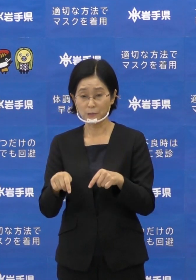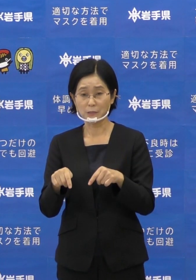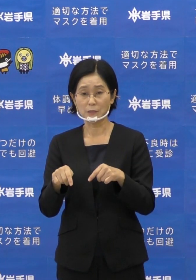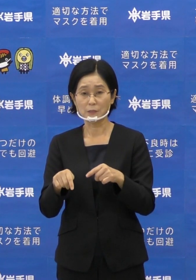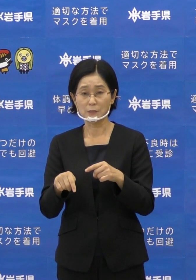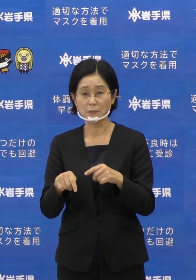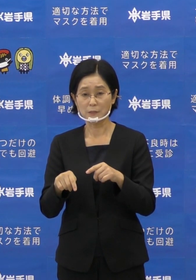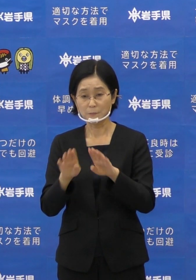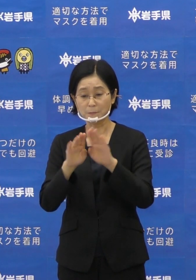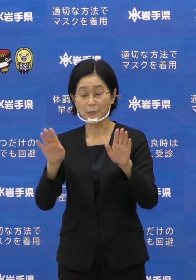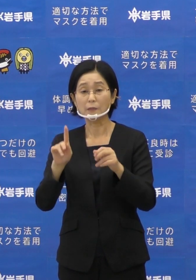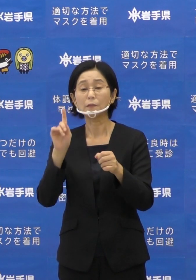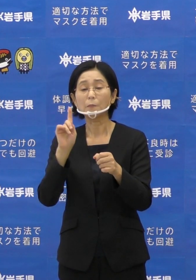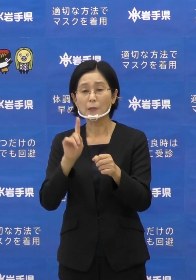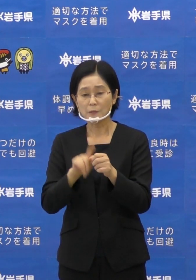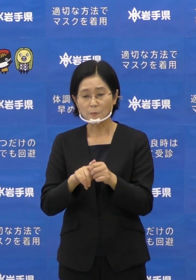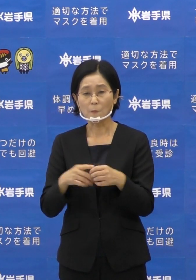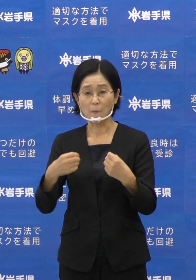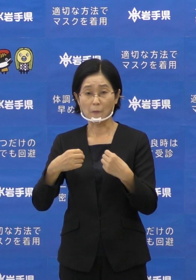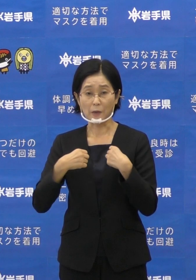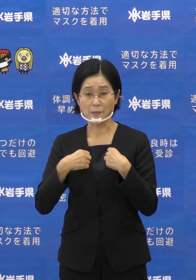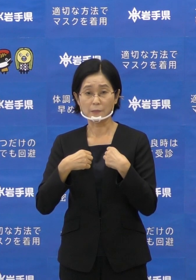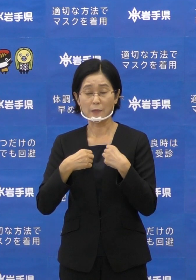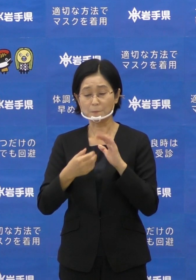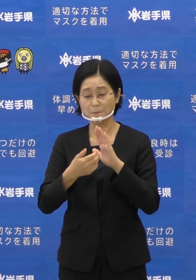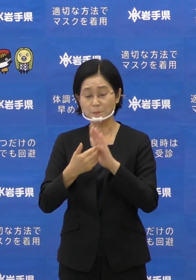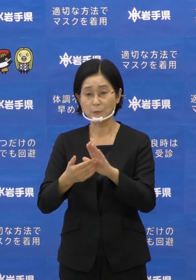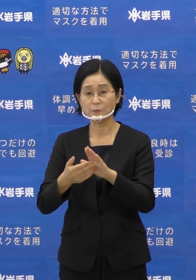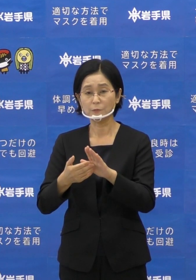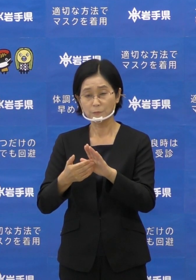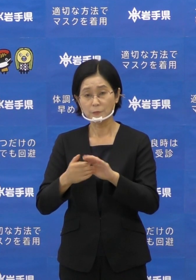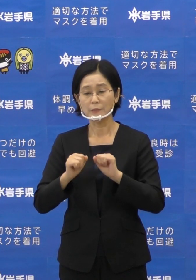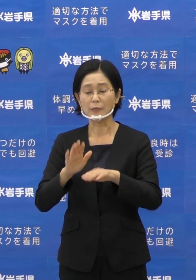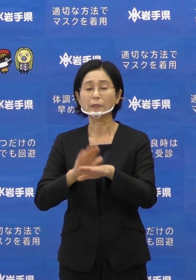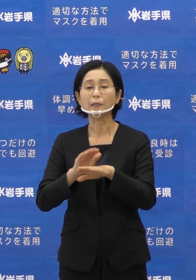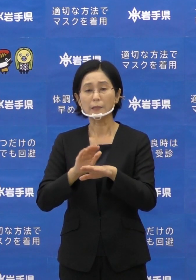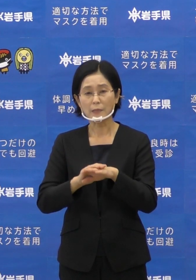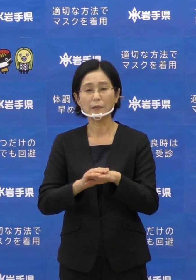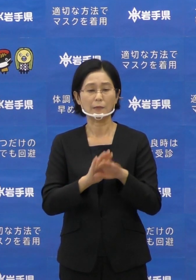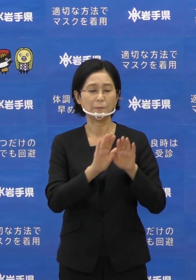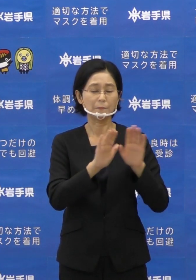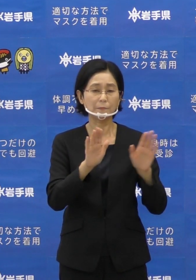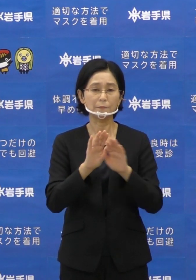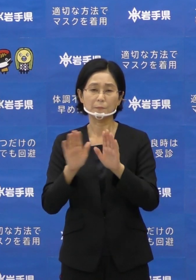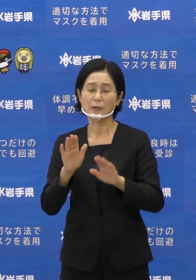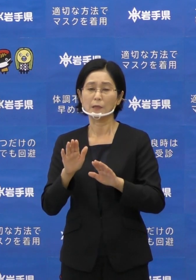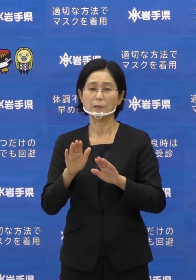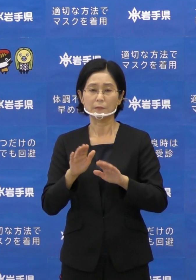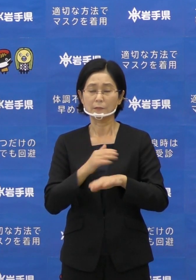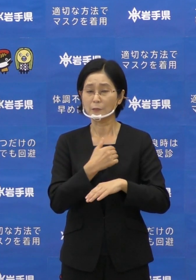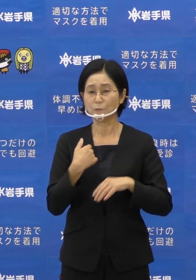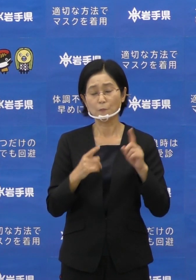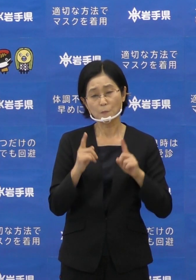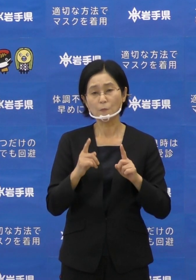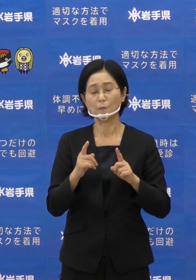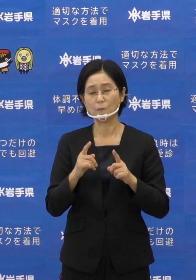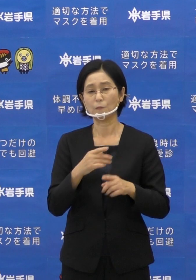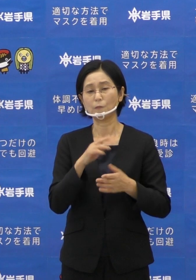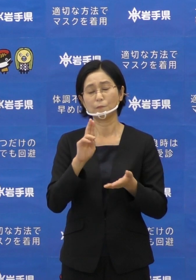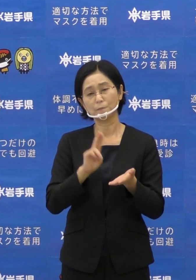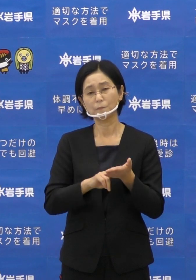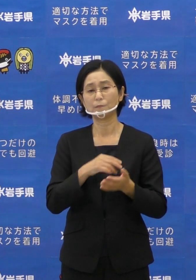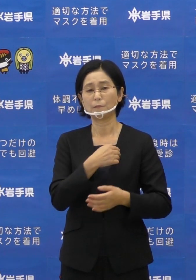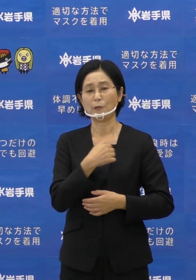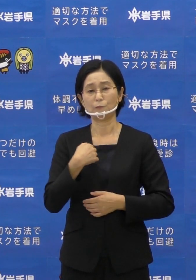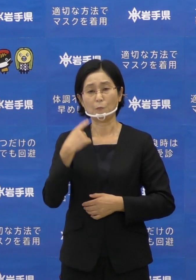ぶりとの関係で決まってくると思うんですけれども、まあ、今日本のあちこちで行